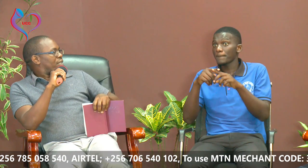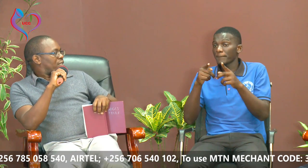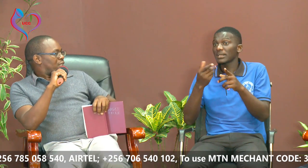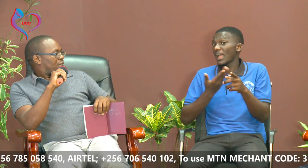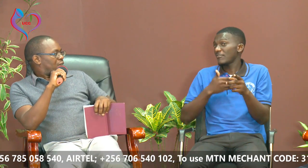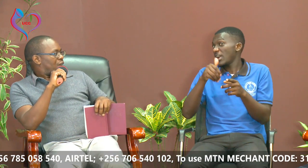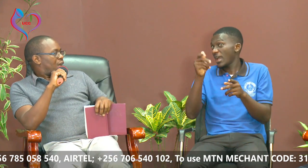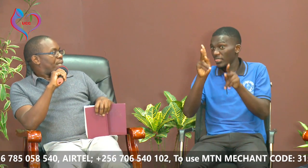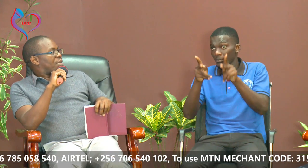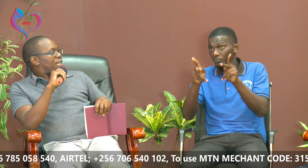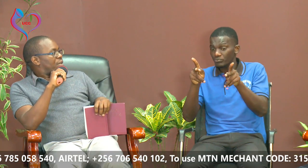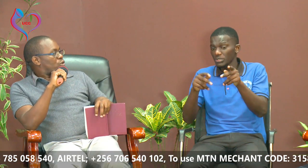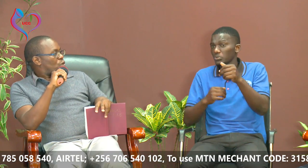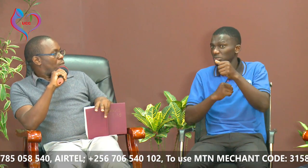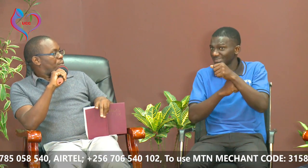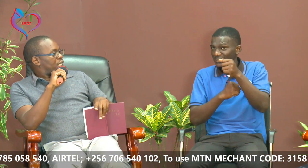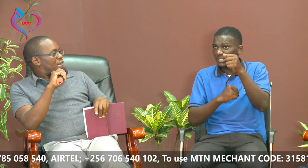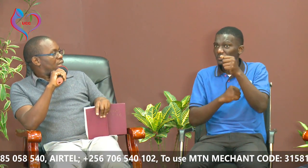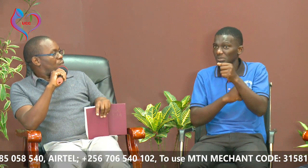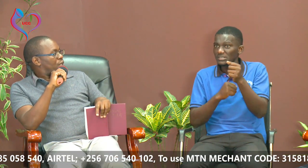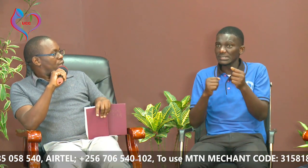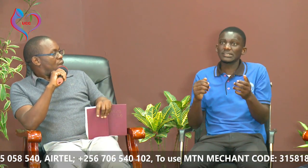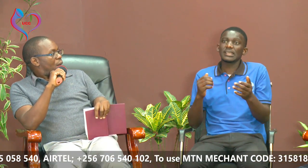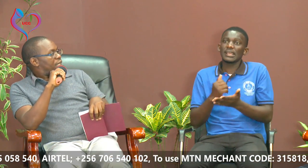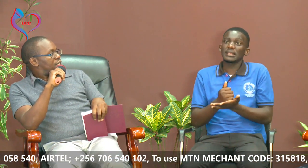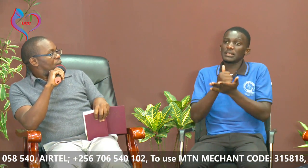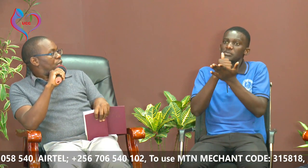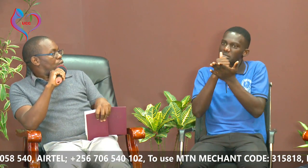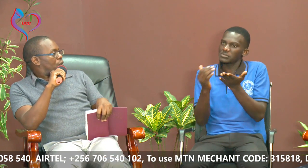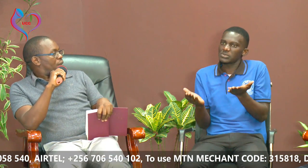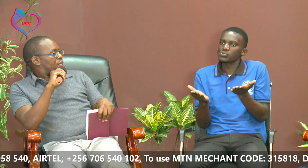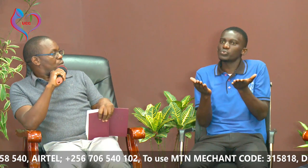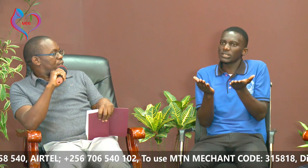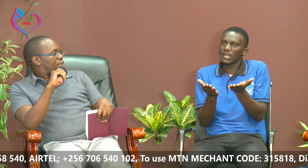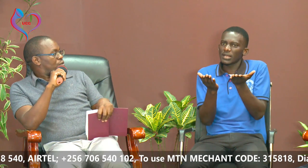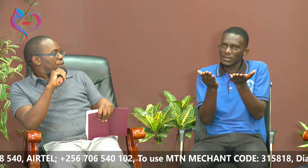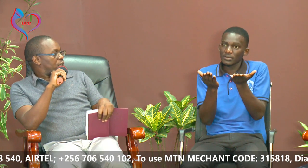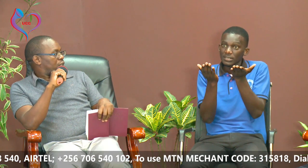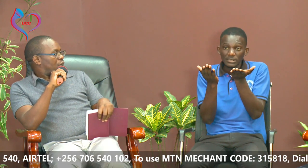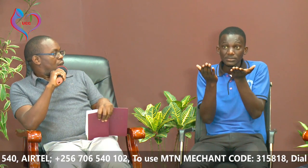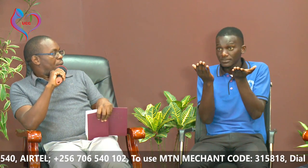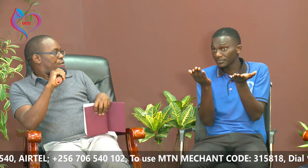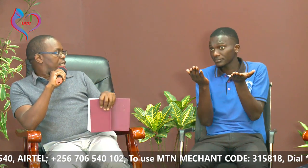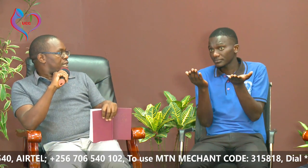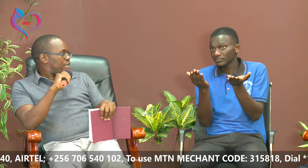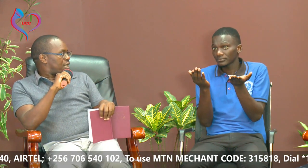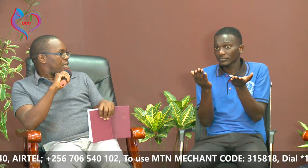labanji wow. Abazze bagenda basonga mu mpisa zange mbi abanzi zamwe nu amanyi ku mpisa nunji aban criticizing ane